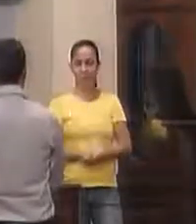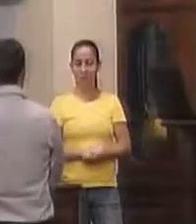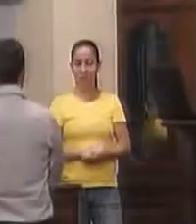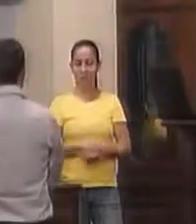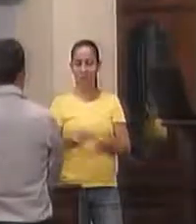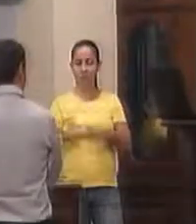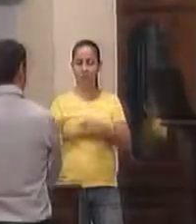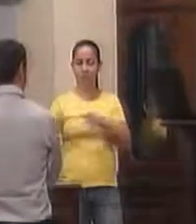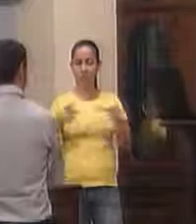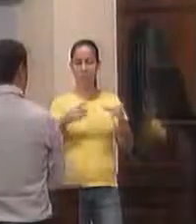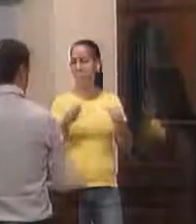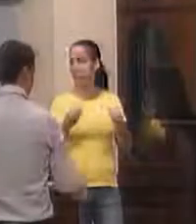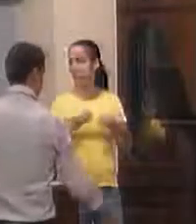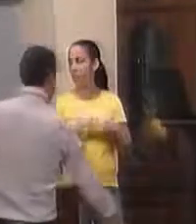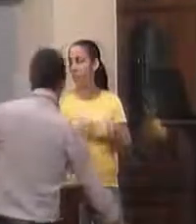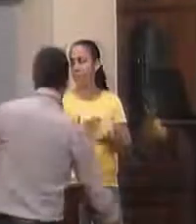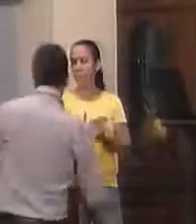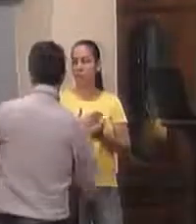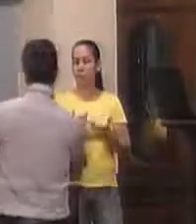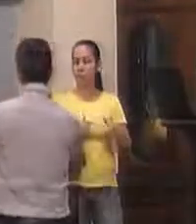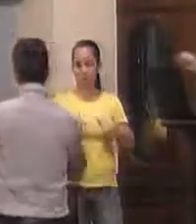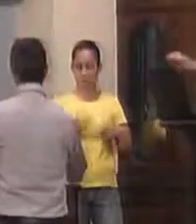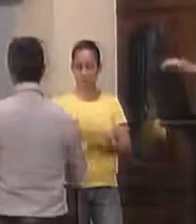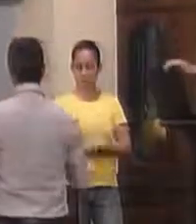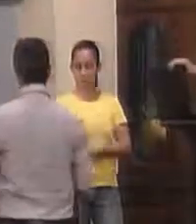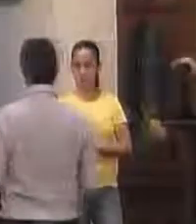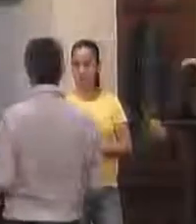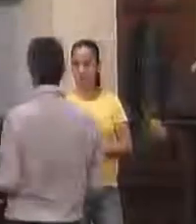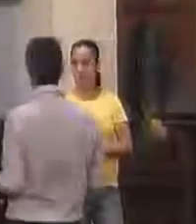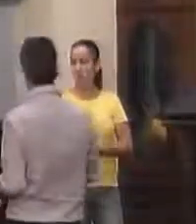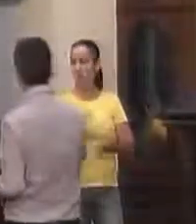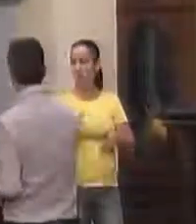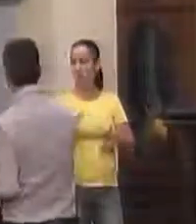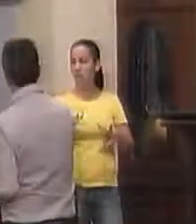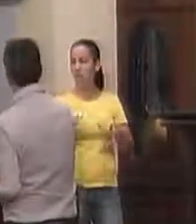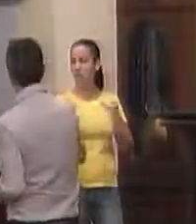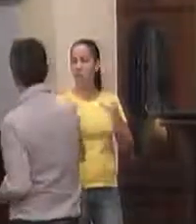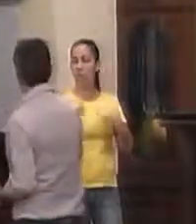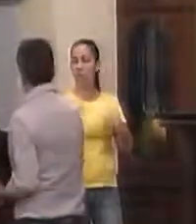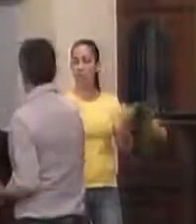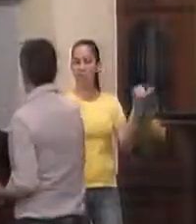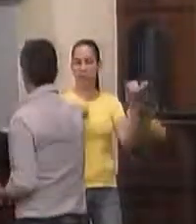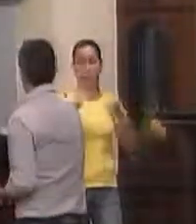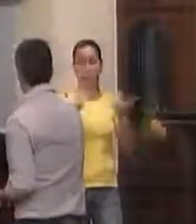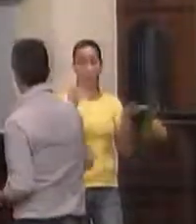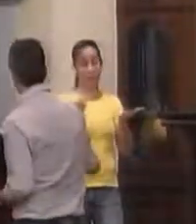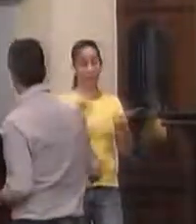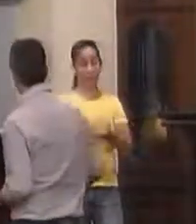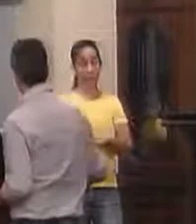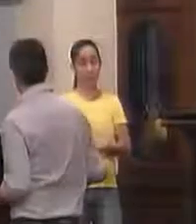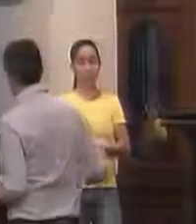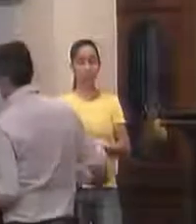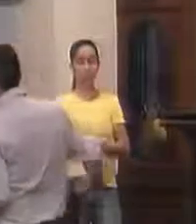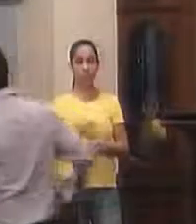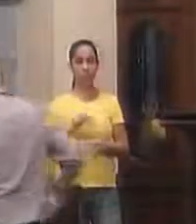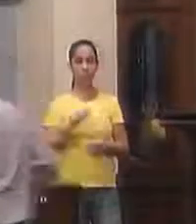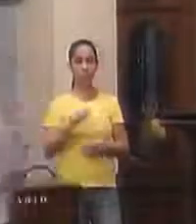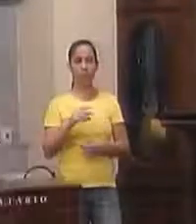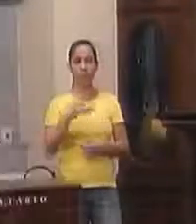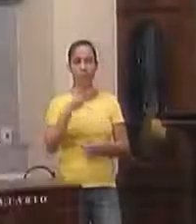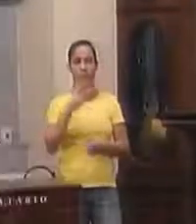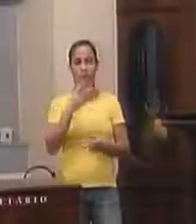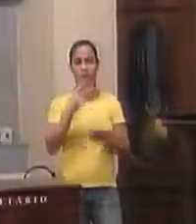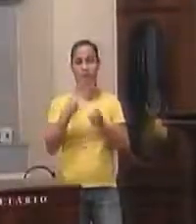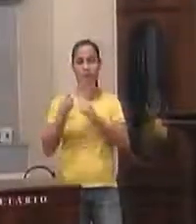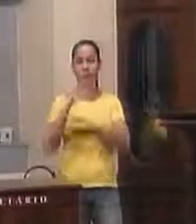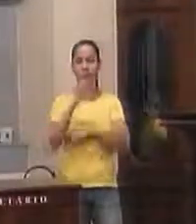área Sim. agora de atuação. Sim. E a gente percebe, lê as notícias hoje, então, que os economistas quase